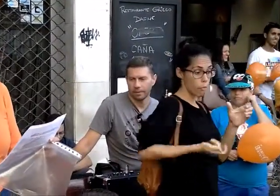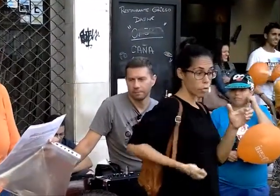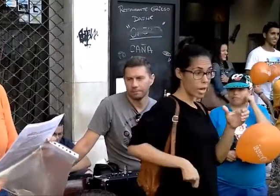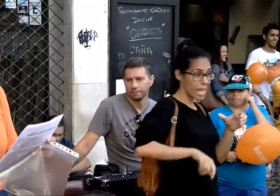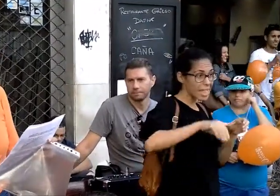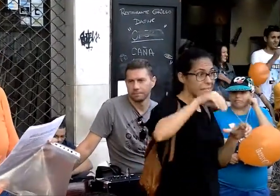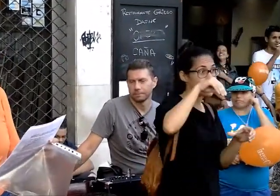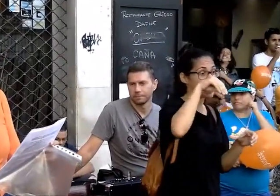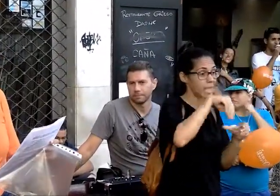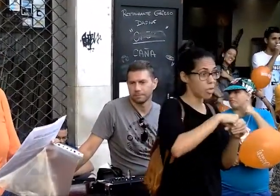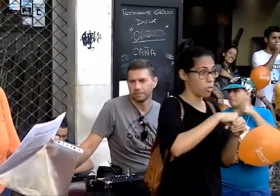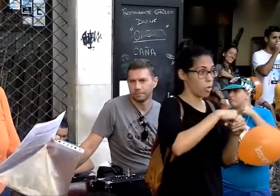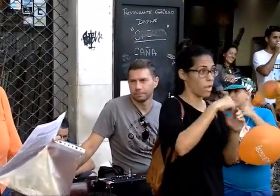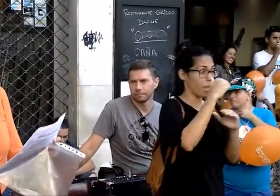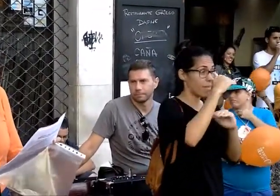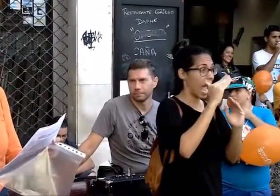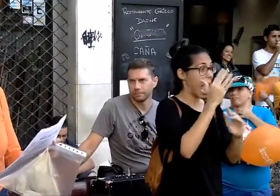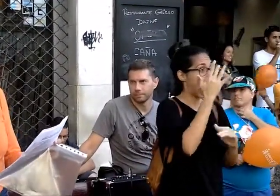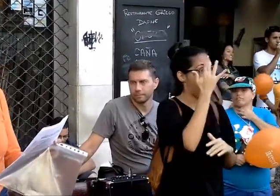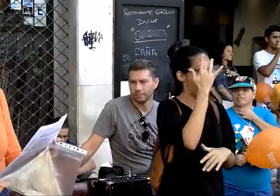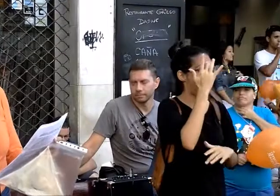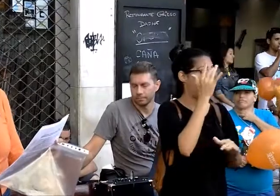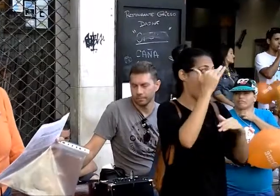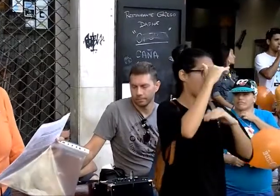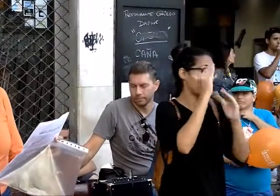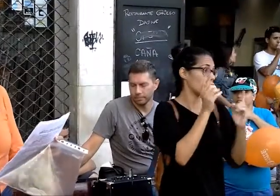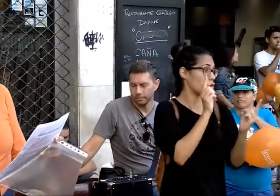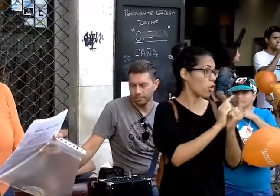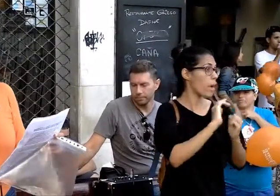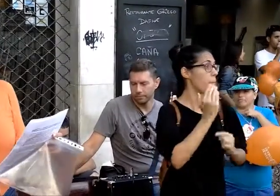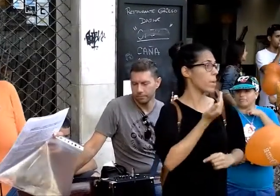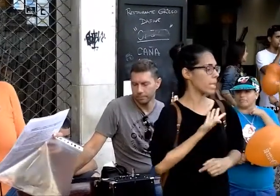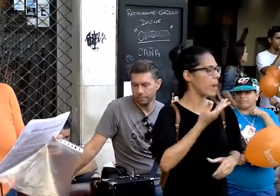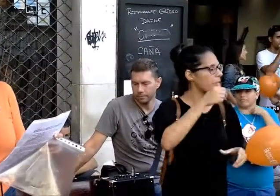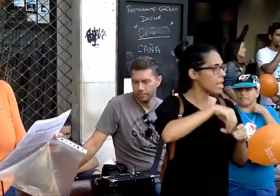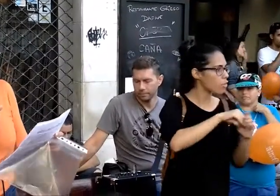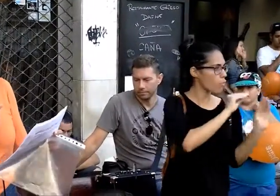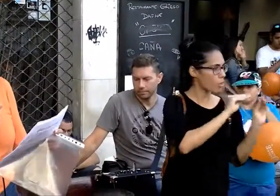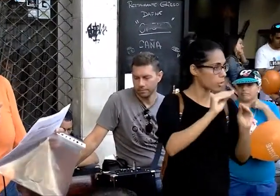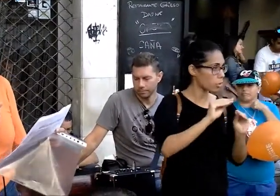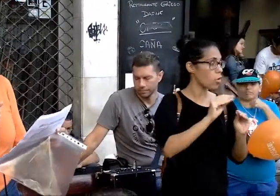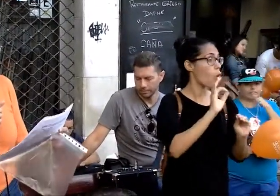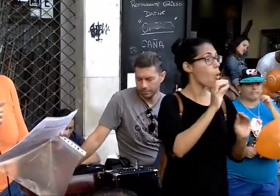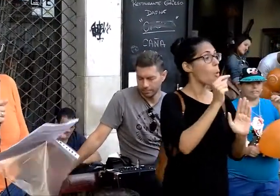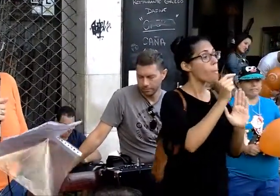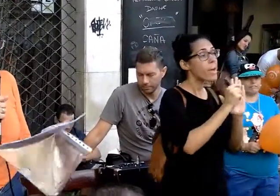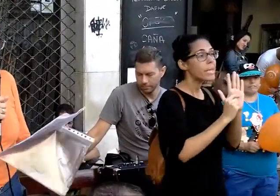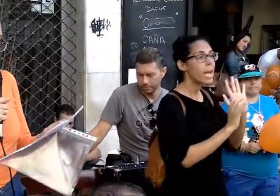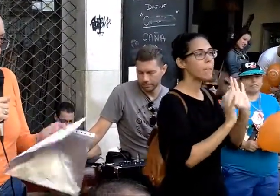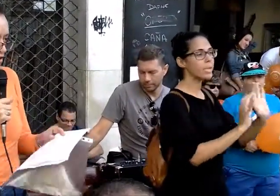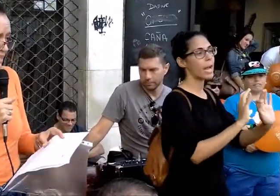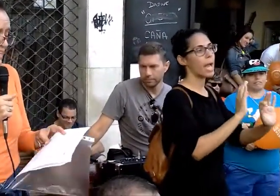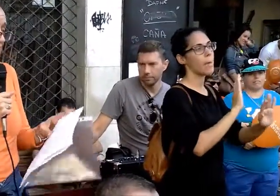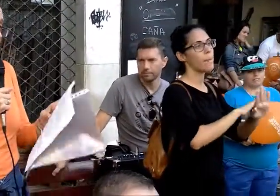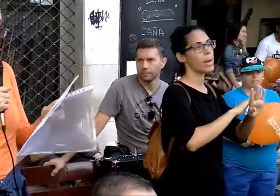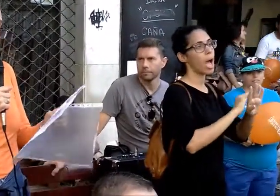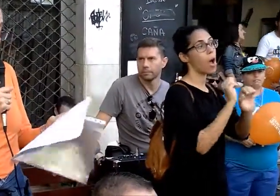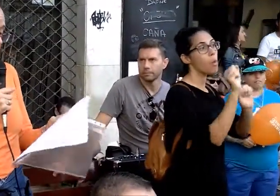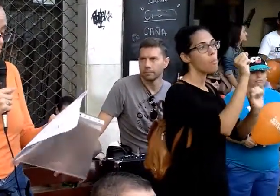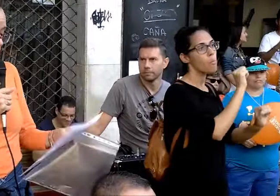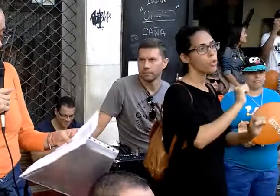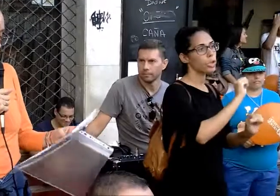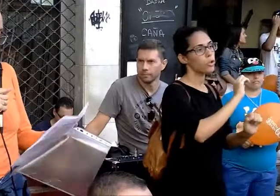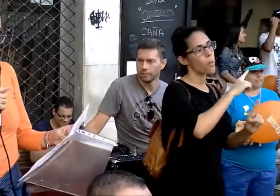intervienen en la cadena de atención a las víctimas, así como articular medidas especiales de protección y